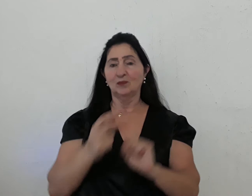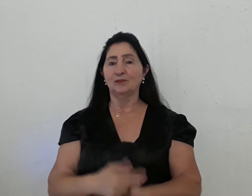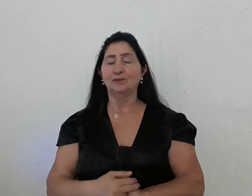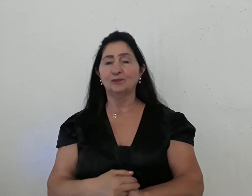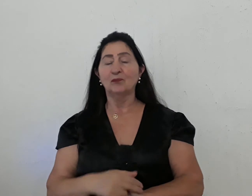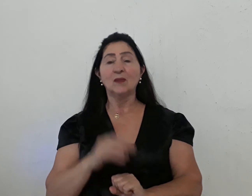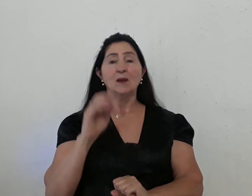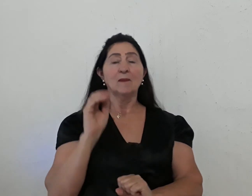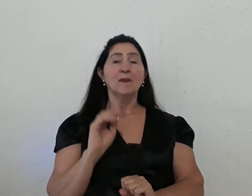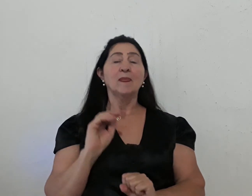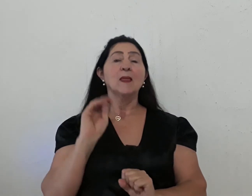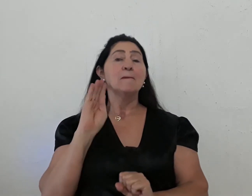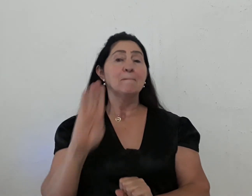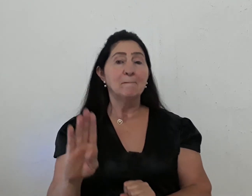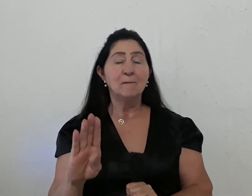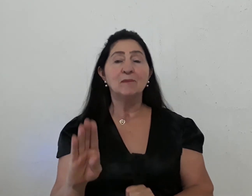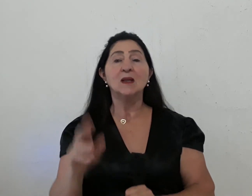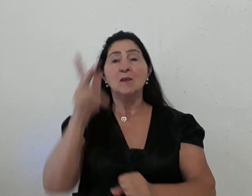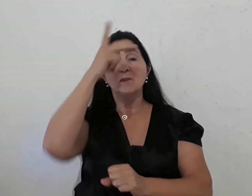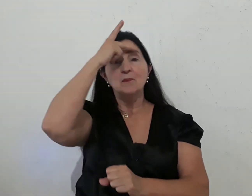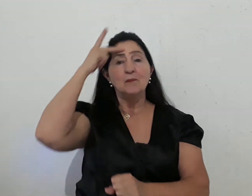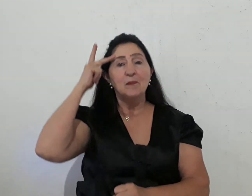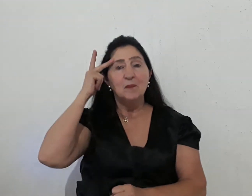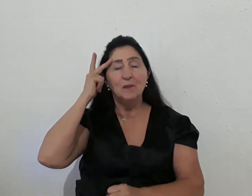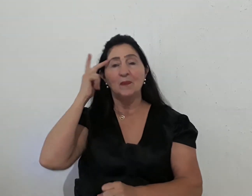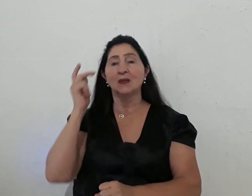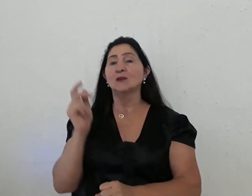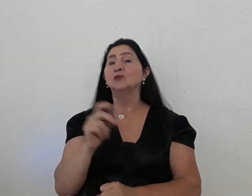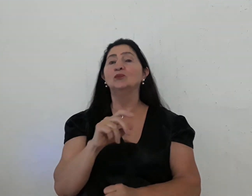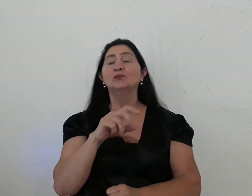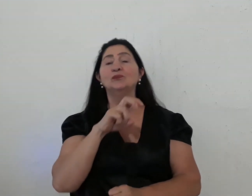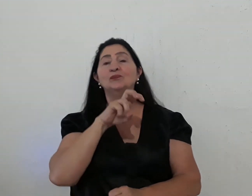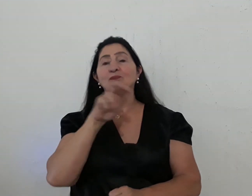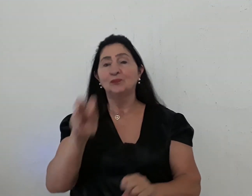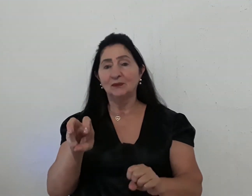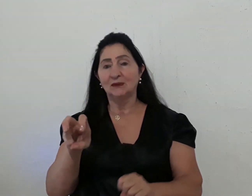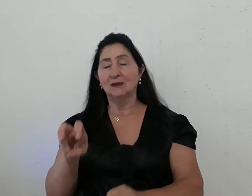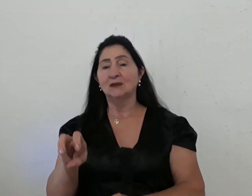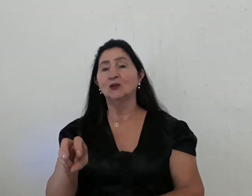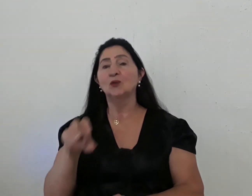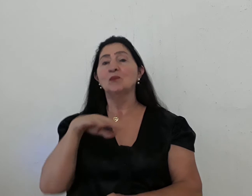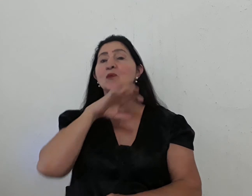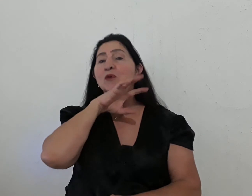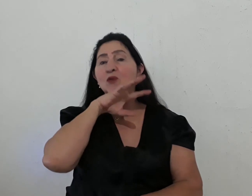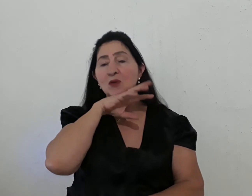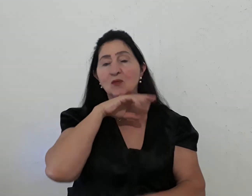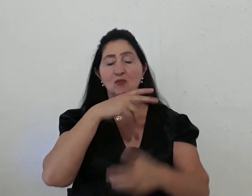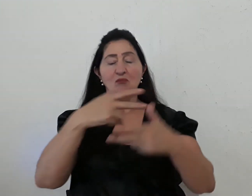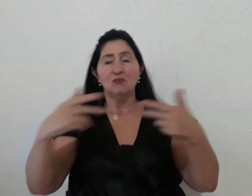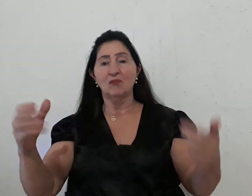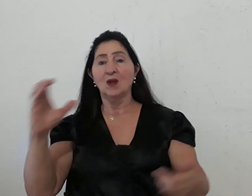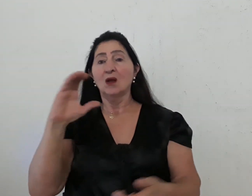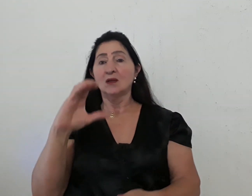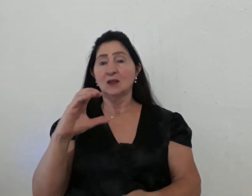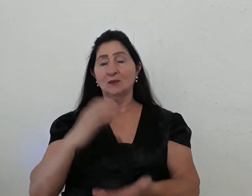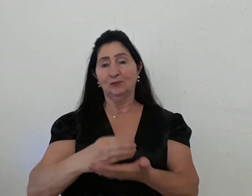D para pessoa, 5 para animal, C para objetos cilíndricos,